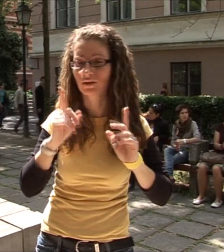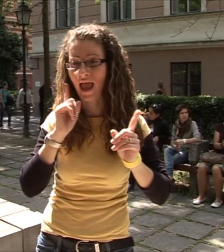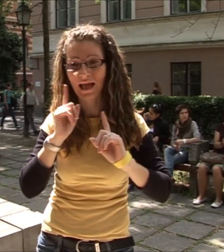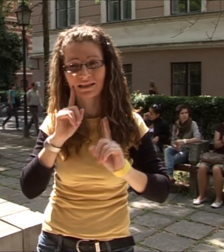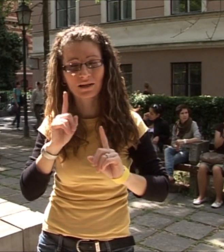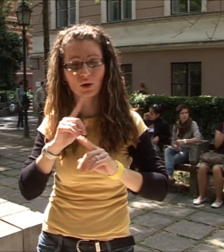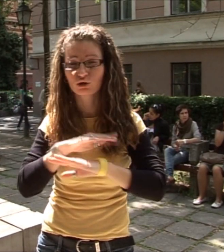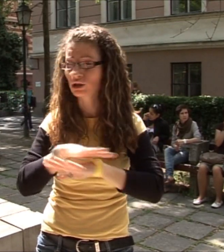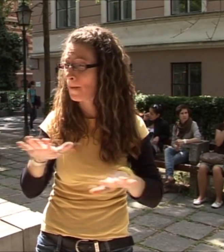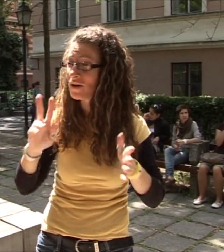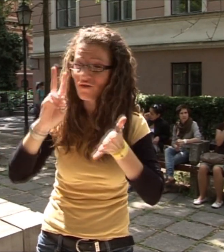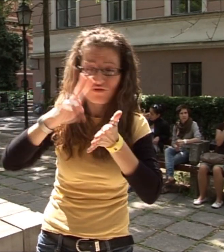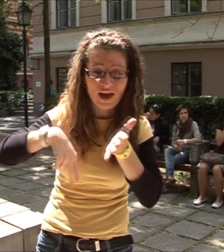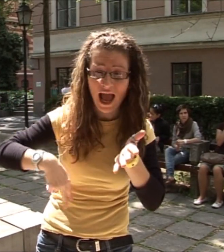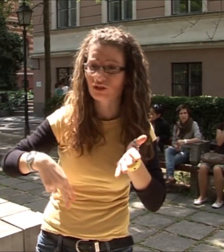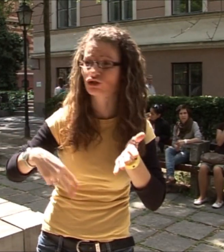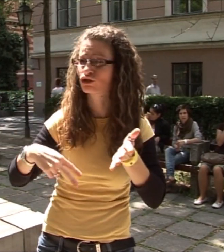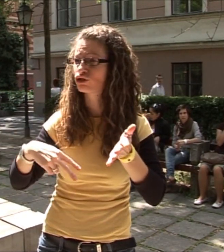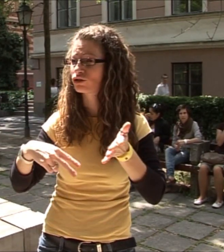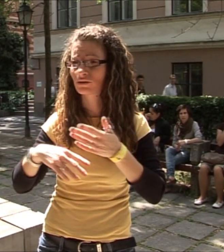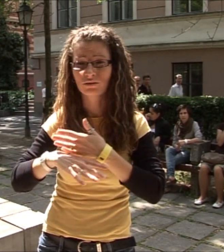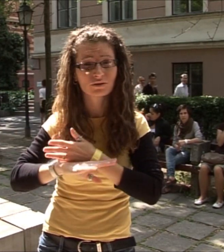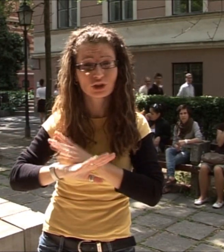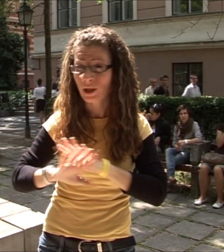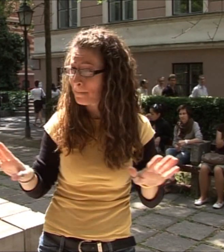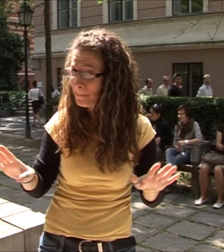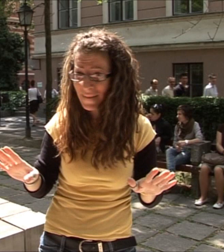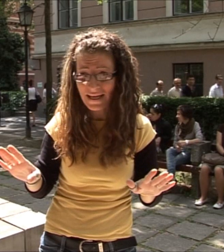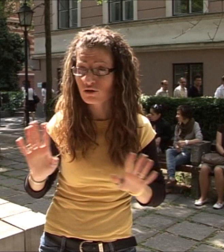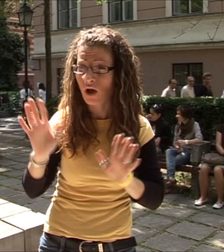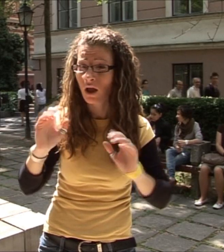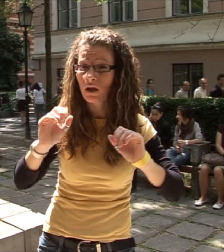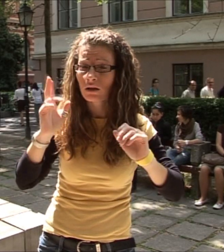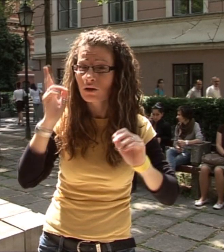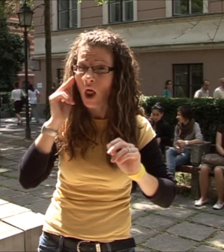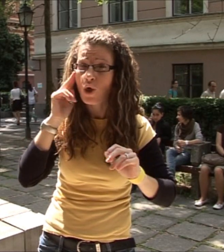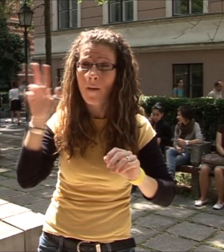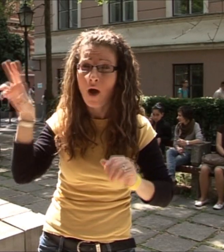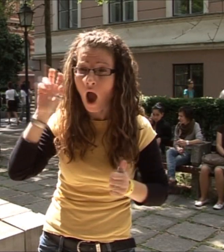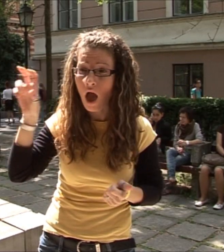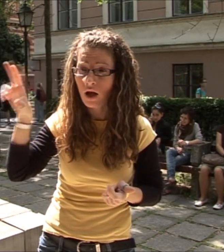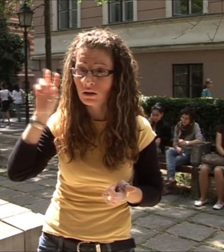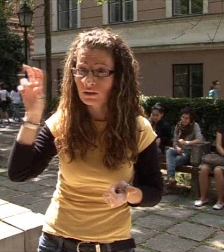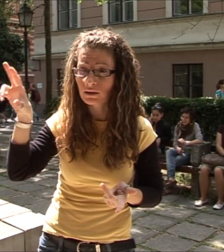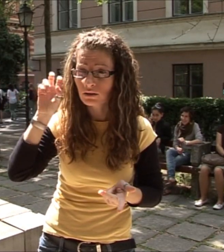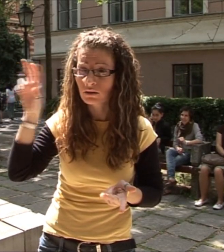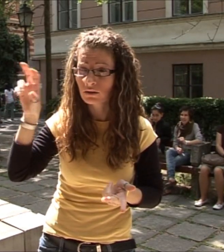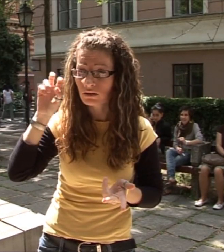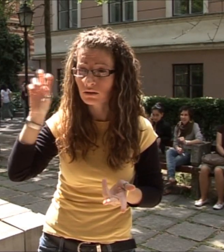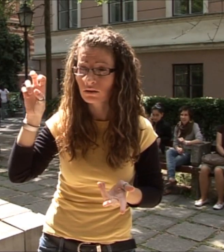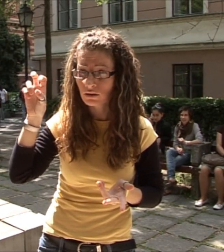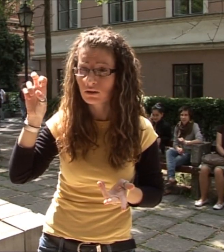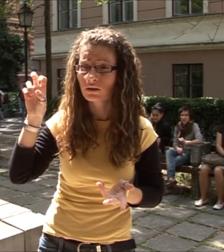feladatot já játékos dolgokat leser semmi ilyesmi csak tanultunk